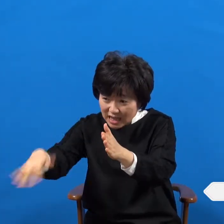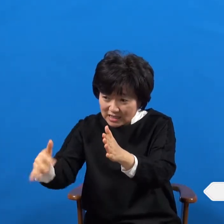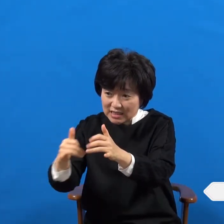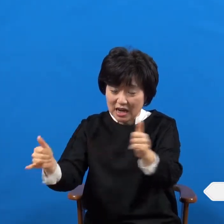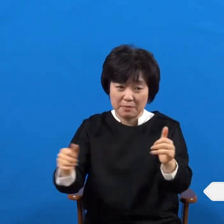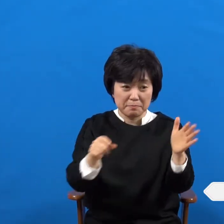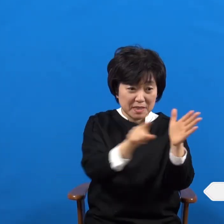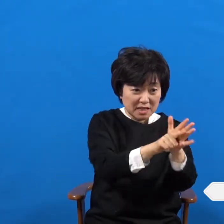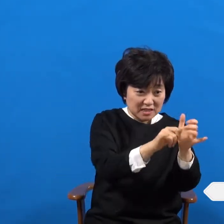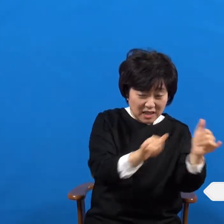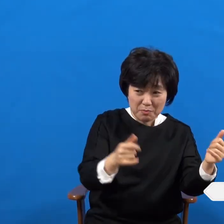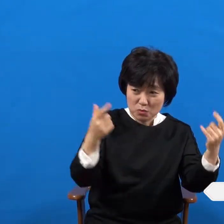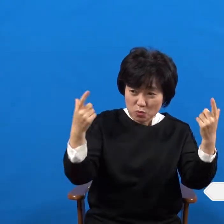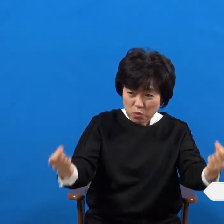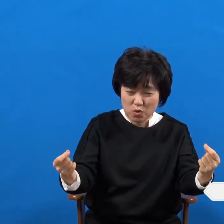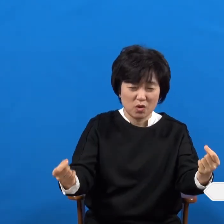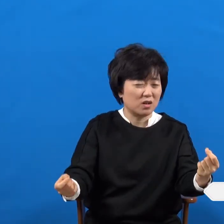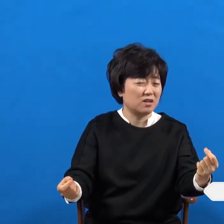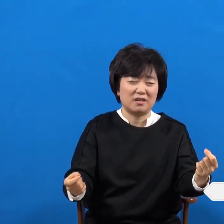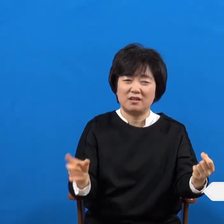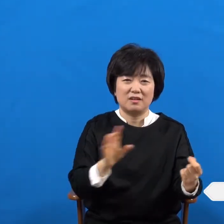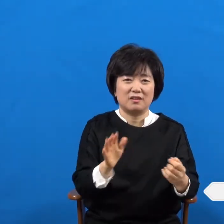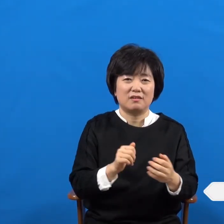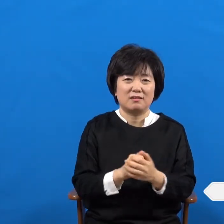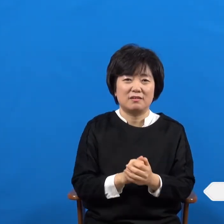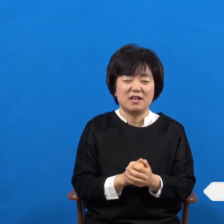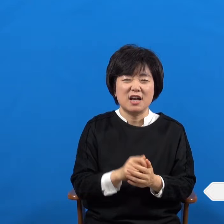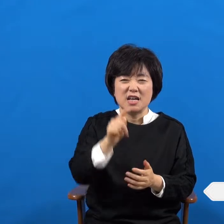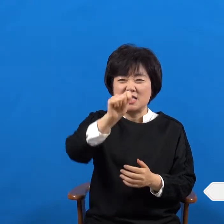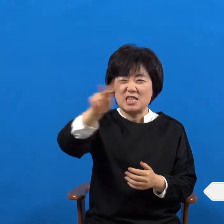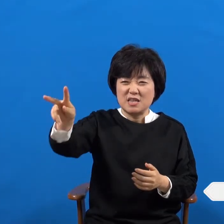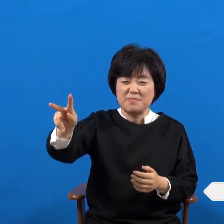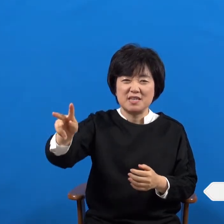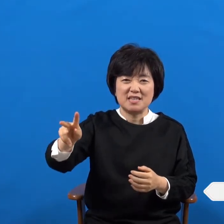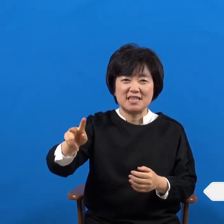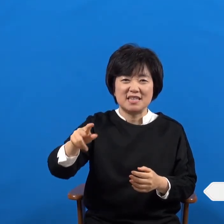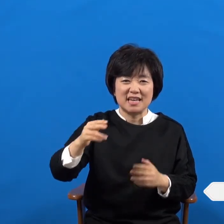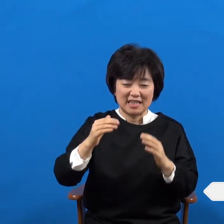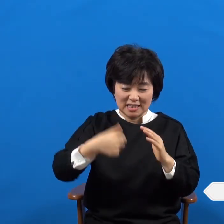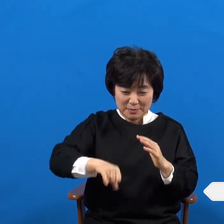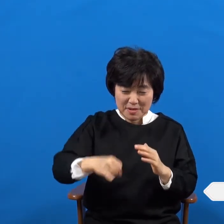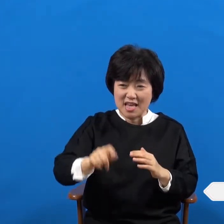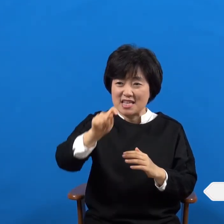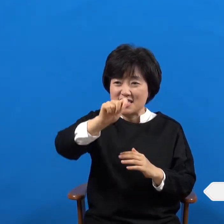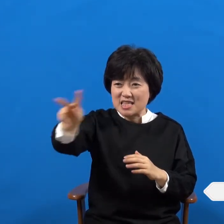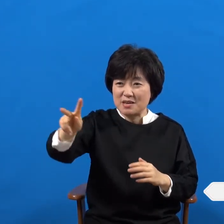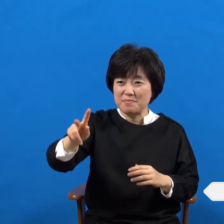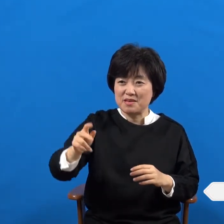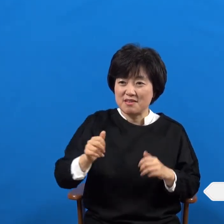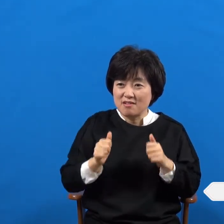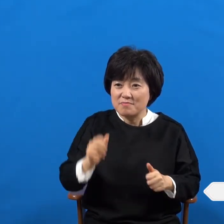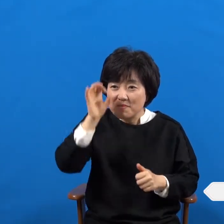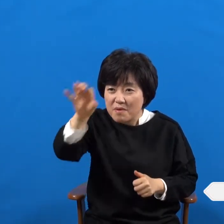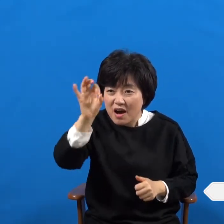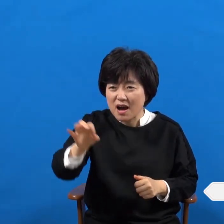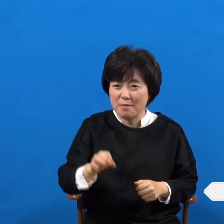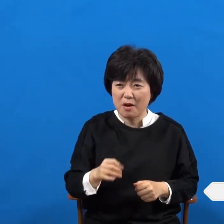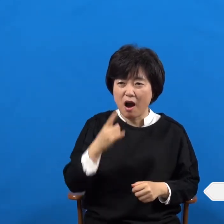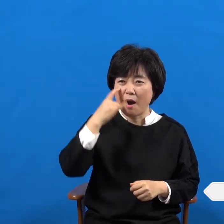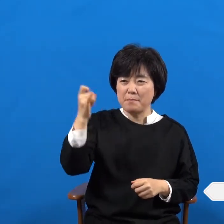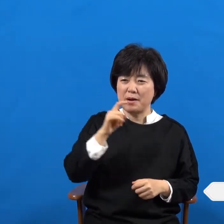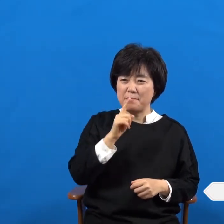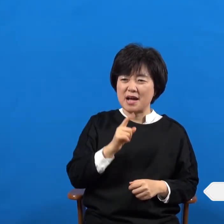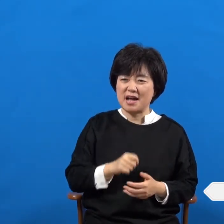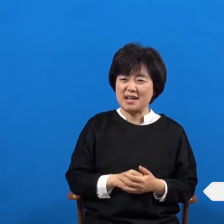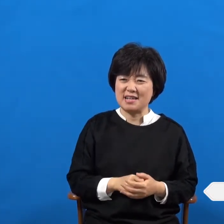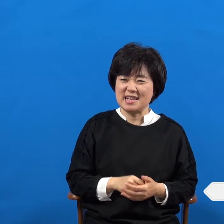집에서 텔레비 애들 많이 보면 엄마가 소리 지릅니다. 너 텔레비 그렇게 보면 텔레비 갖다 버릴 거야. 아무도